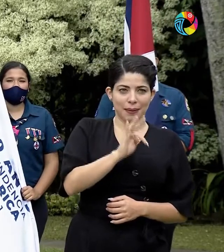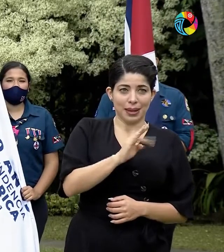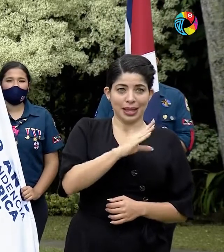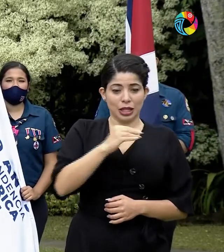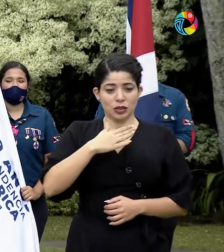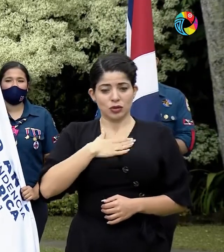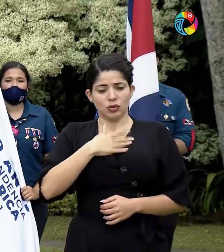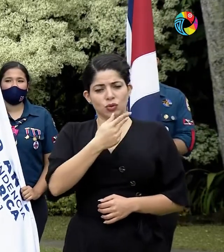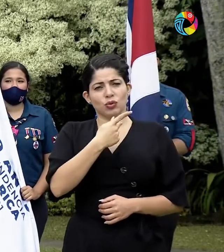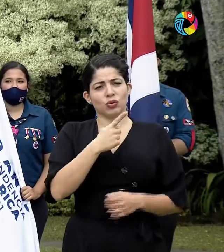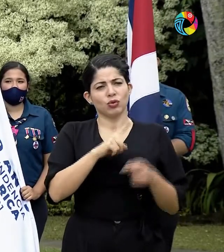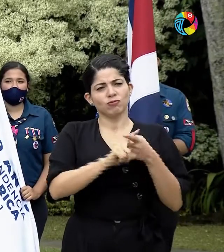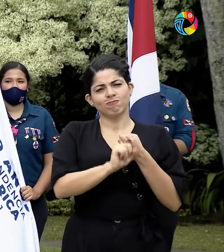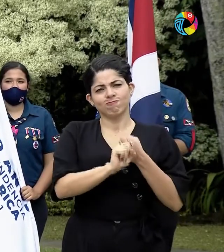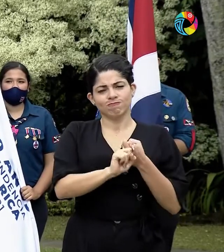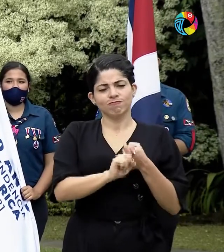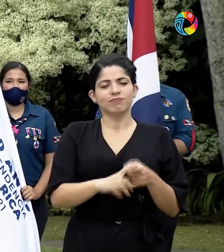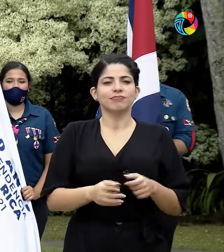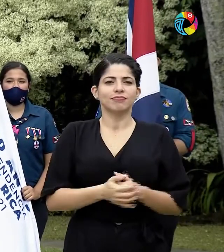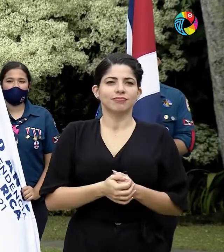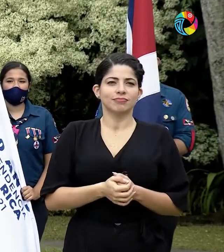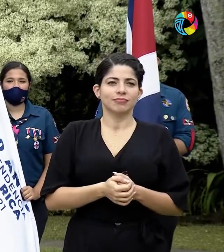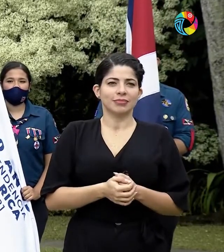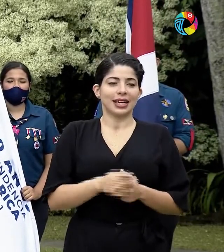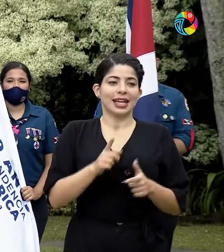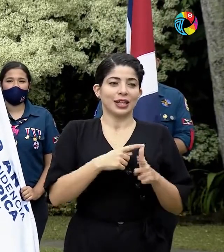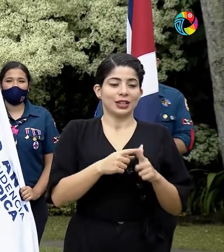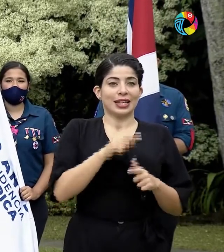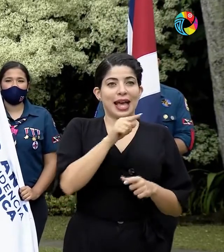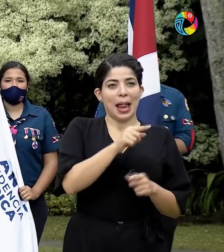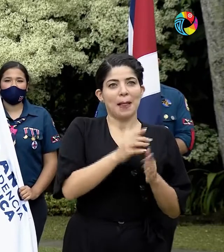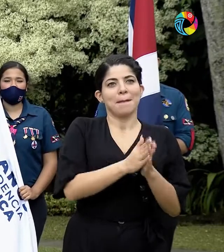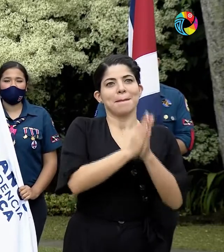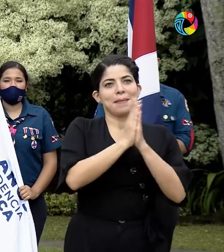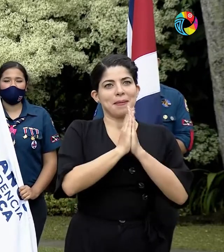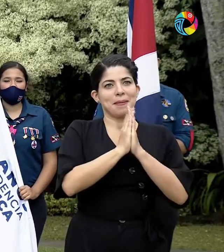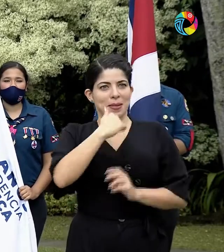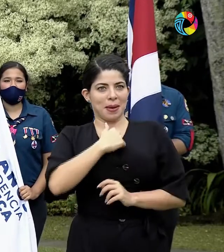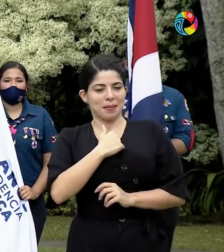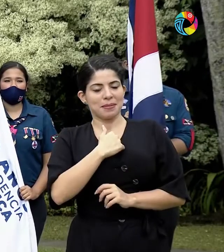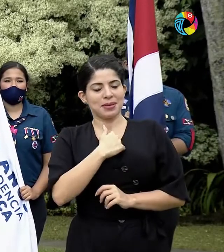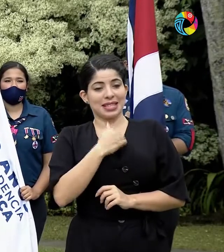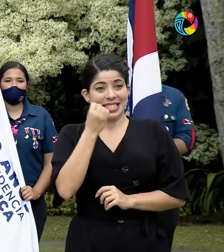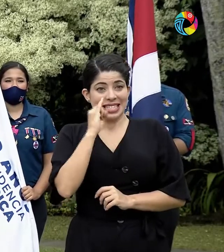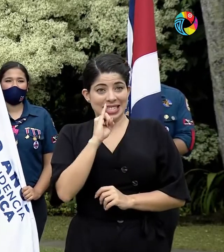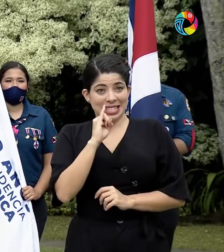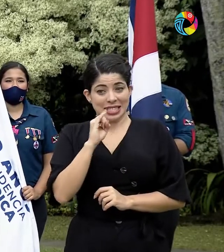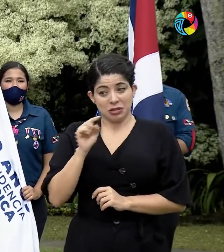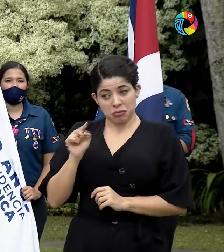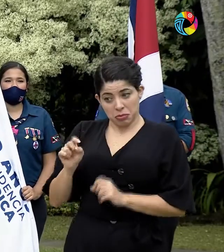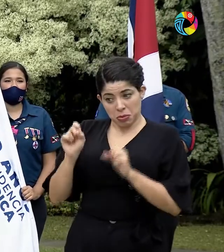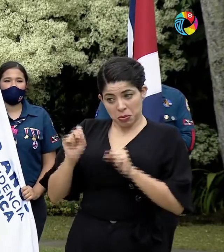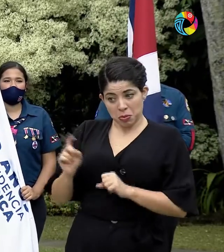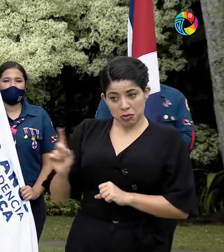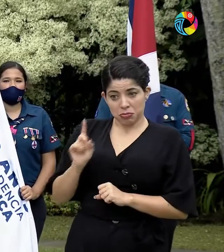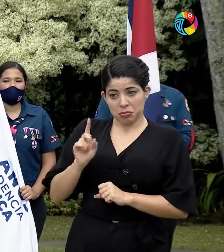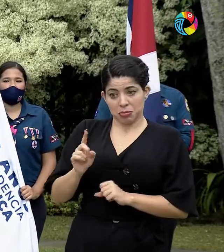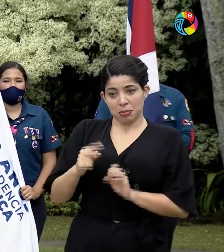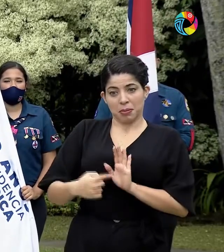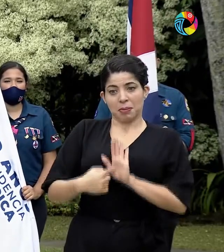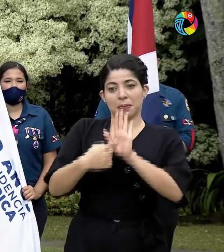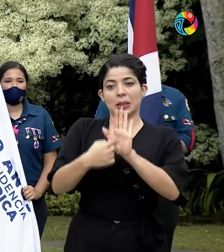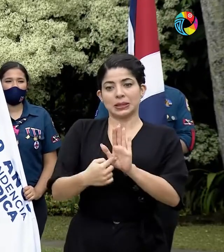yo, él me solicitó si hacía esta presentación esta